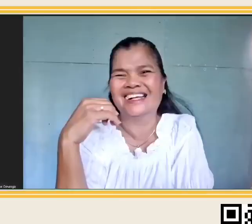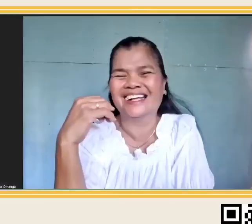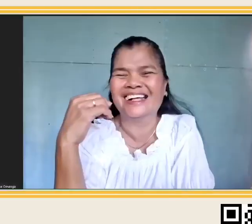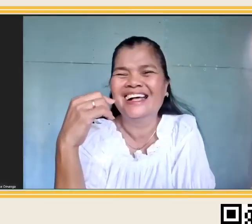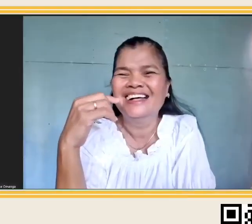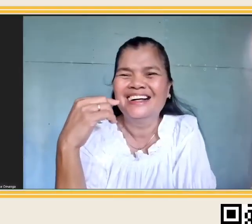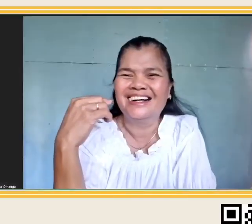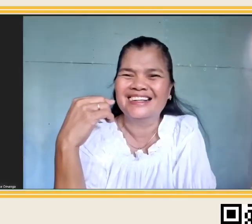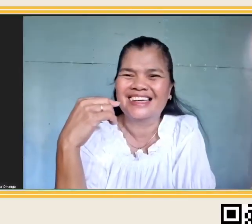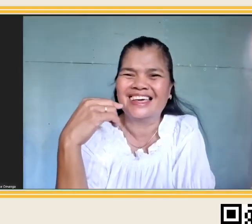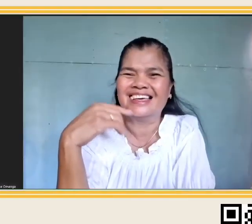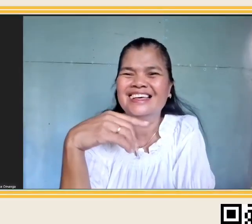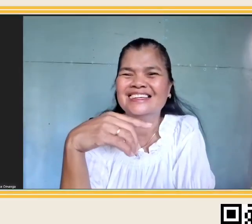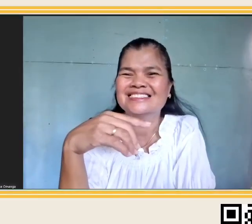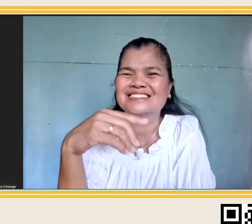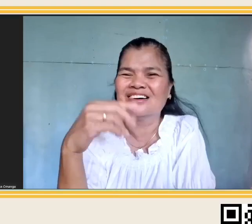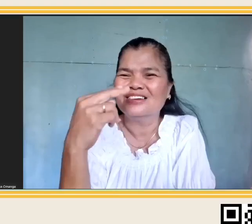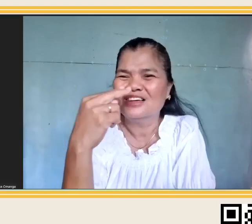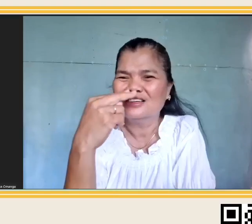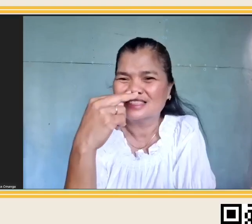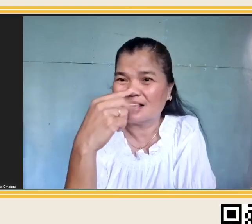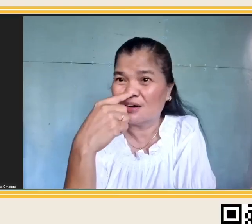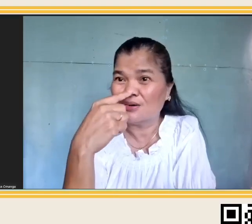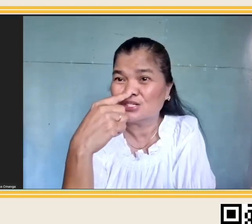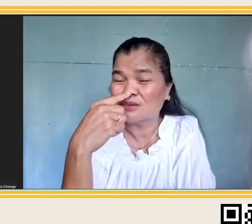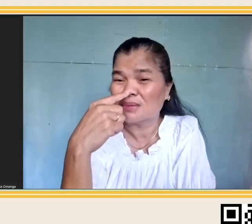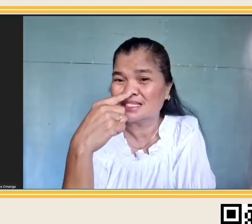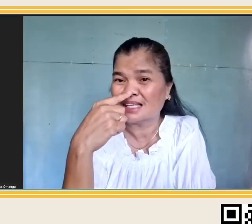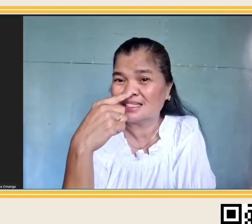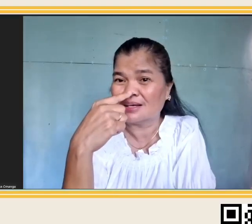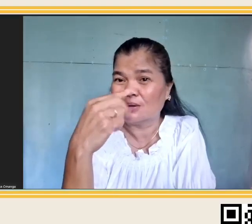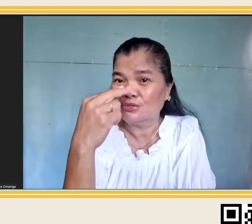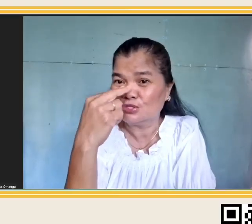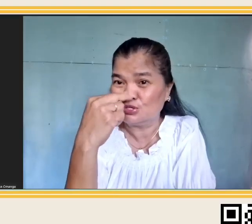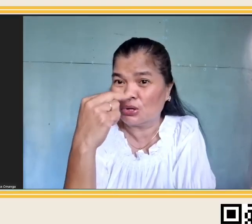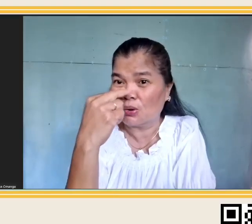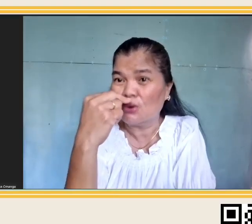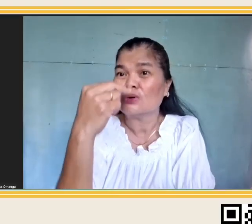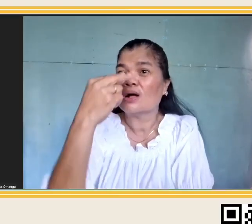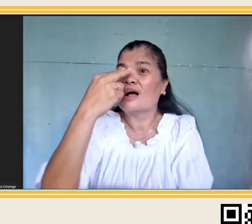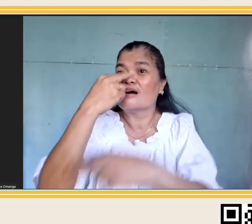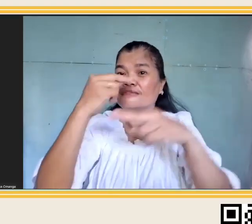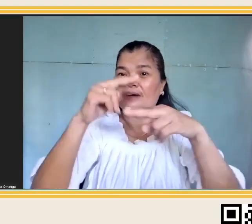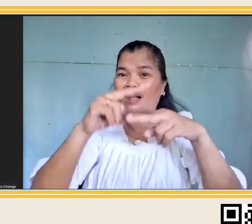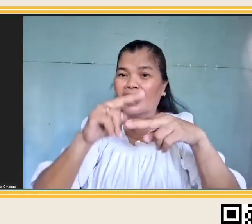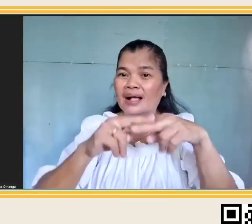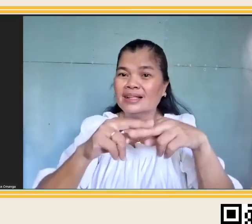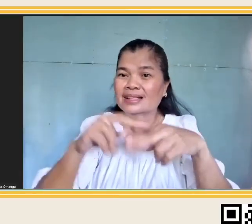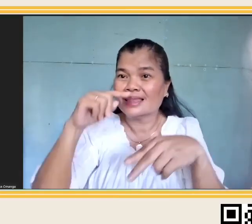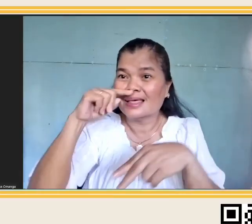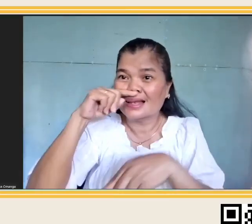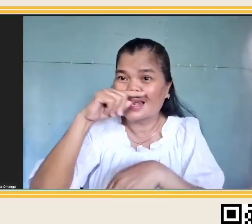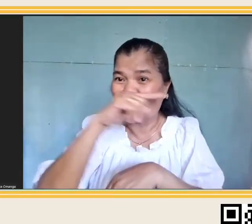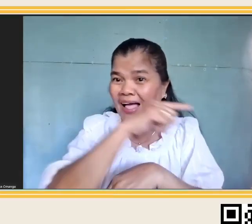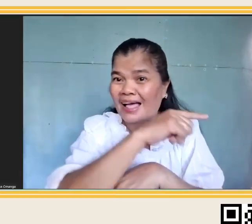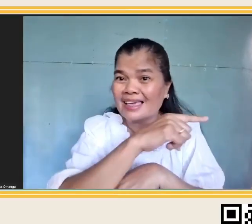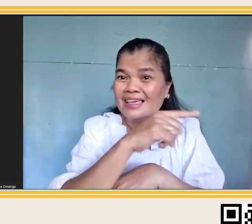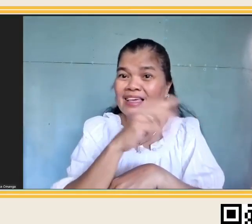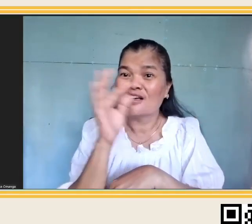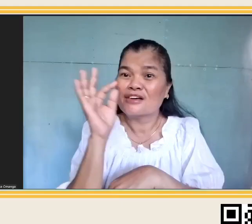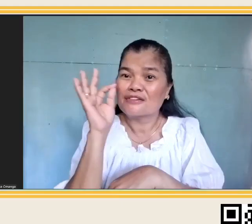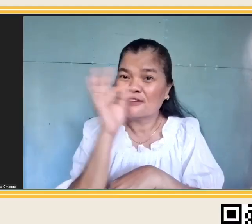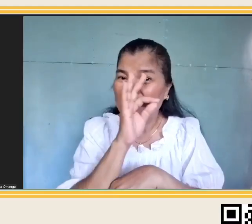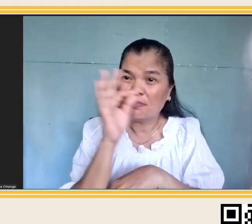ba? Okay. So, sa nose, ano mga sign sa nose? Joe, fun,